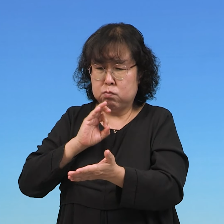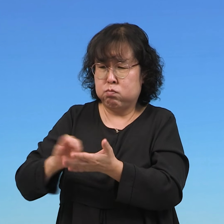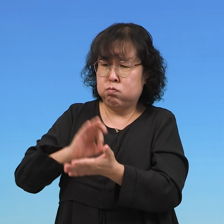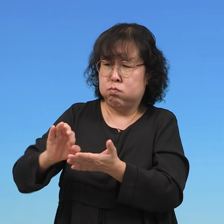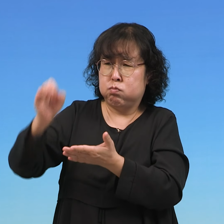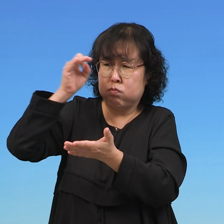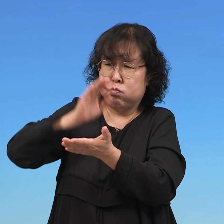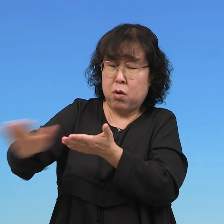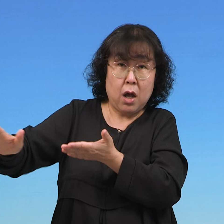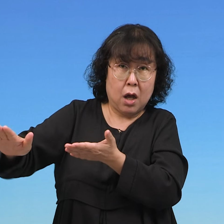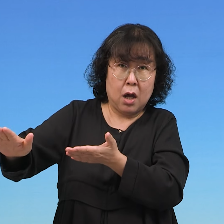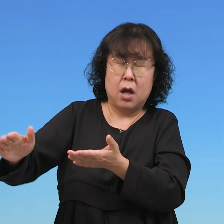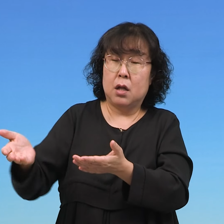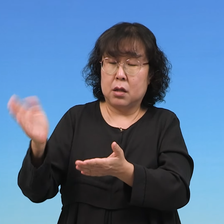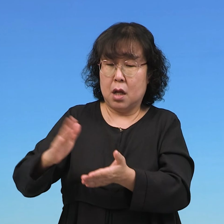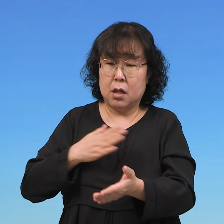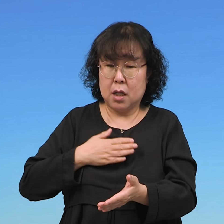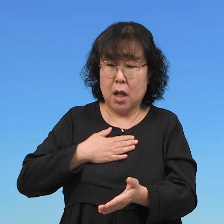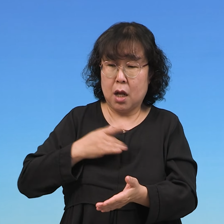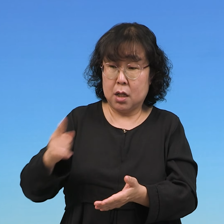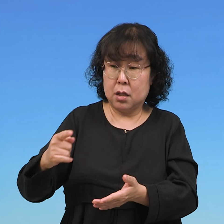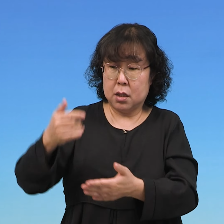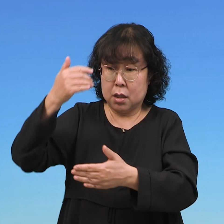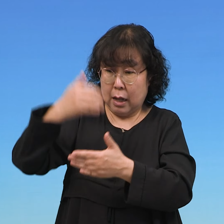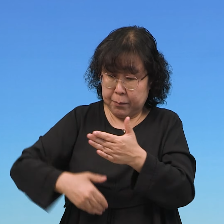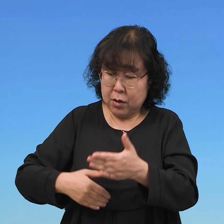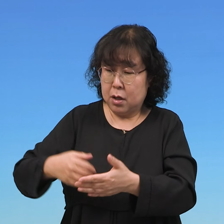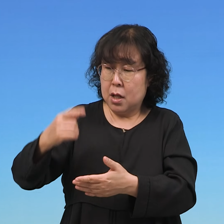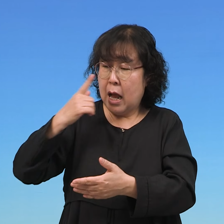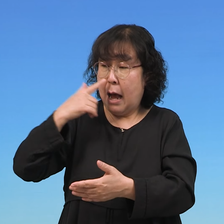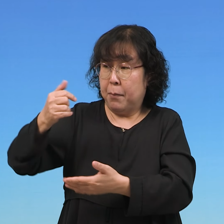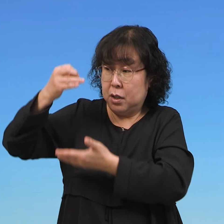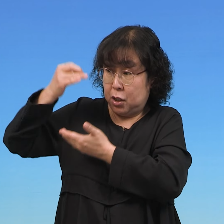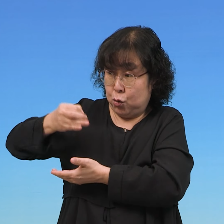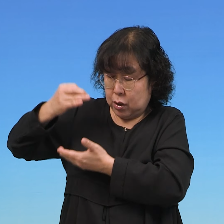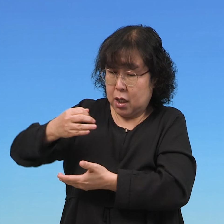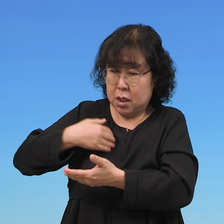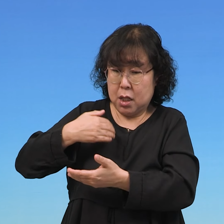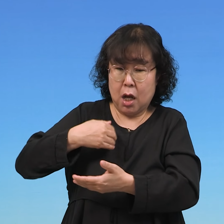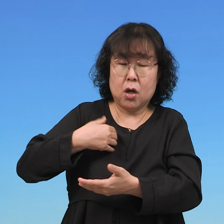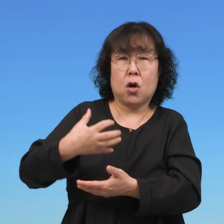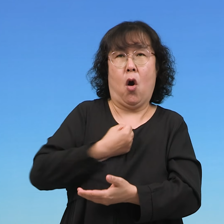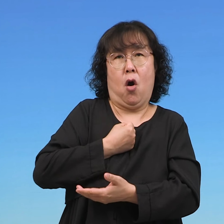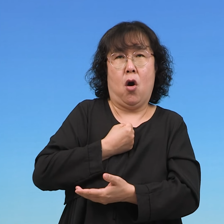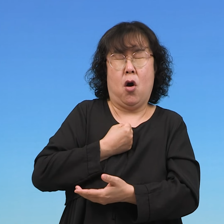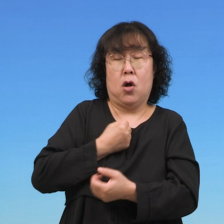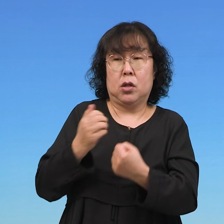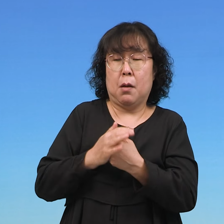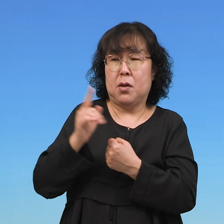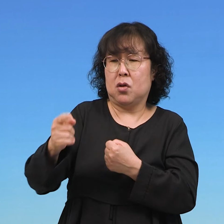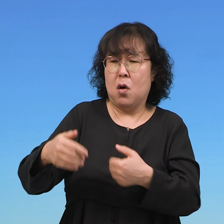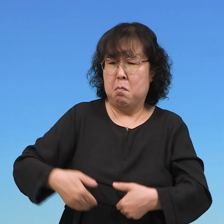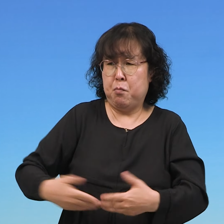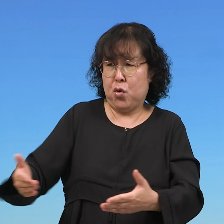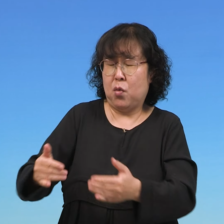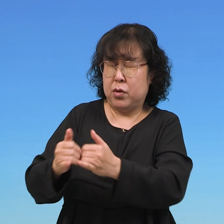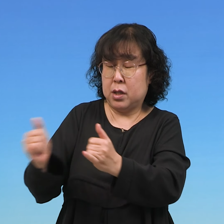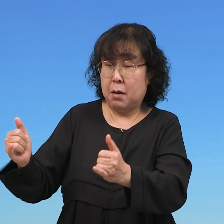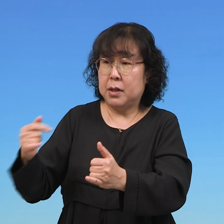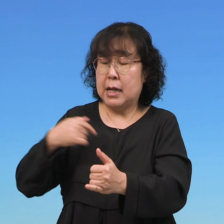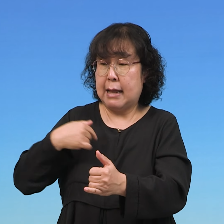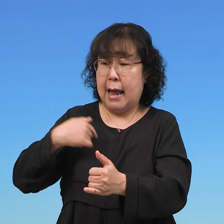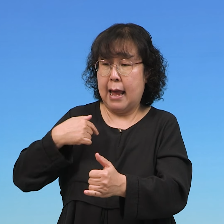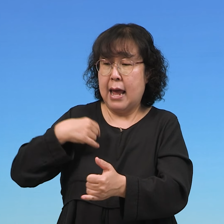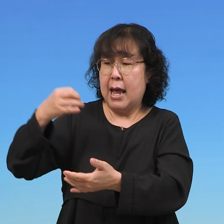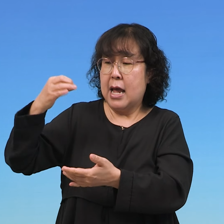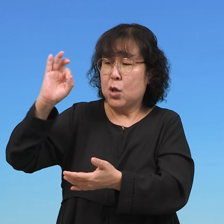거예요. 이게 다 내 재산인데 왜 저 쓸데없는 놈을 위해서 내 재산을 써야 돼? 이런 큰아들이